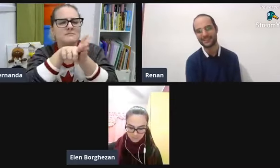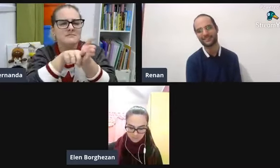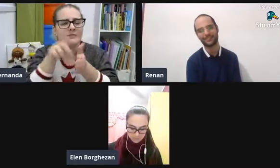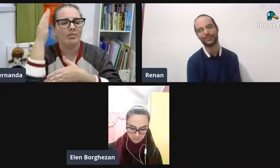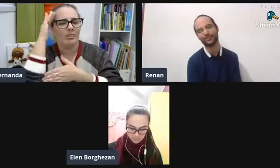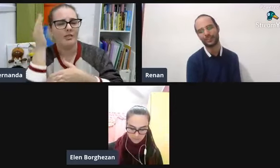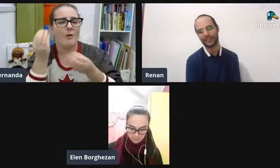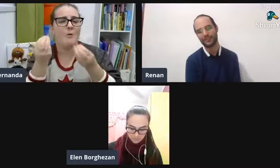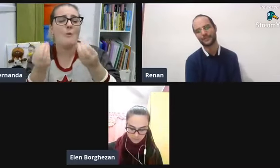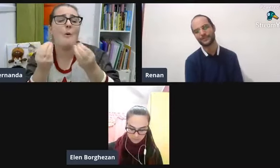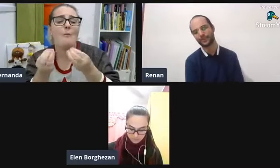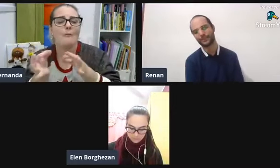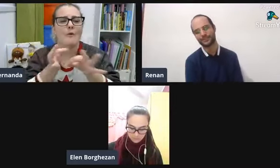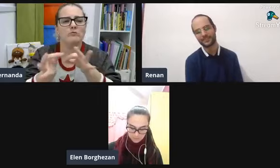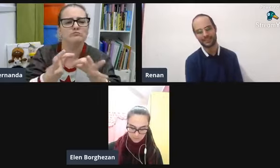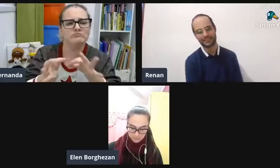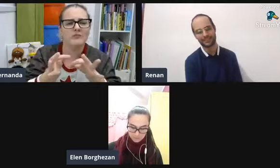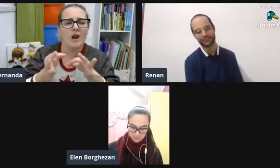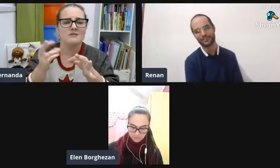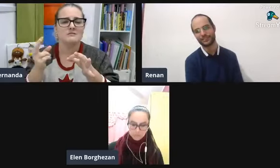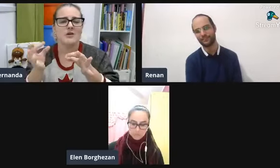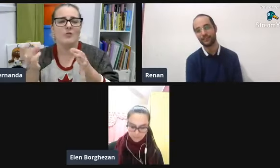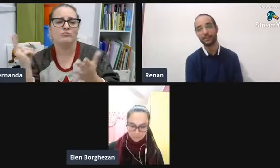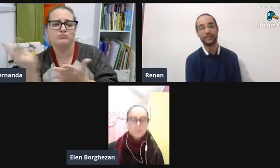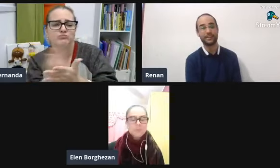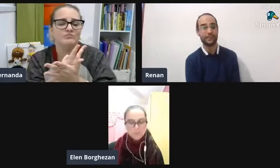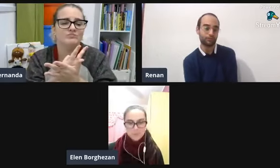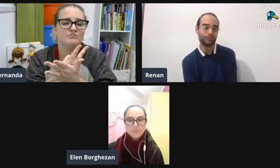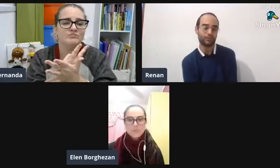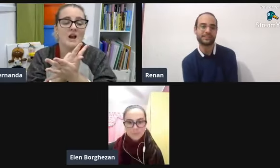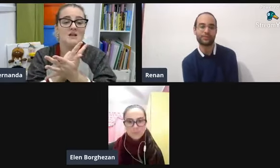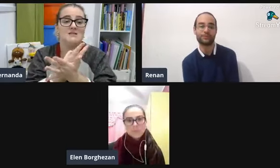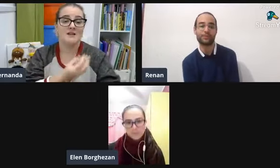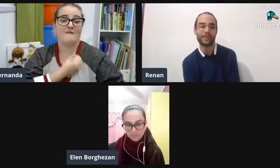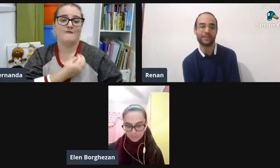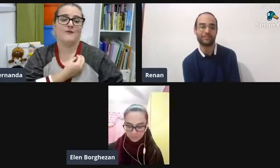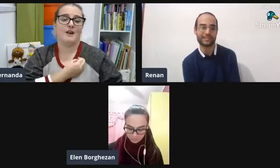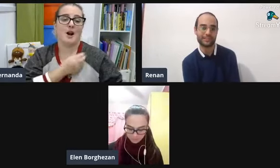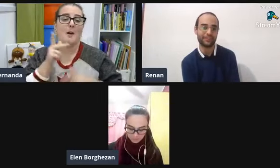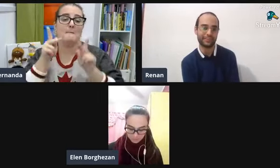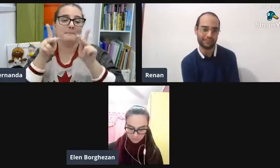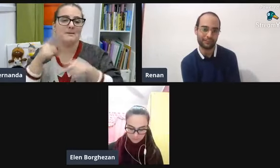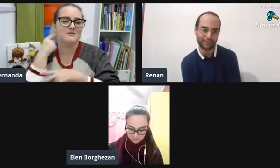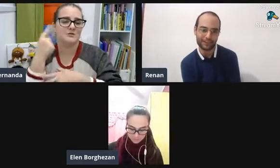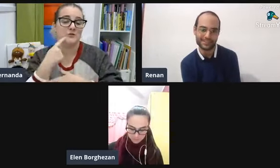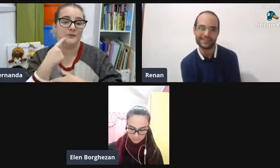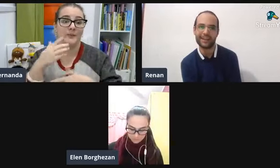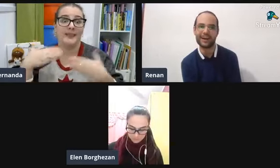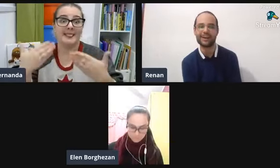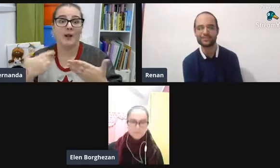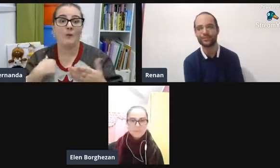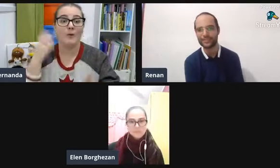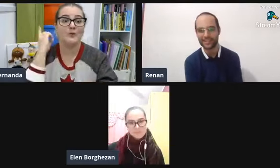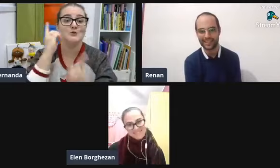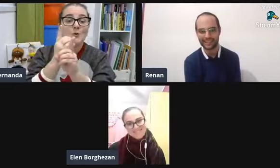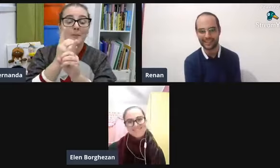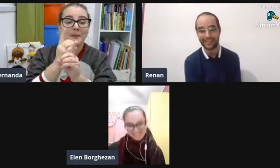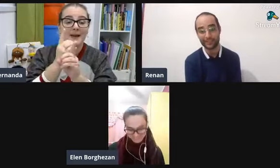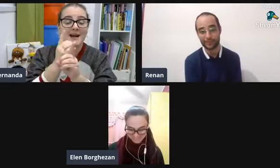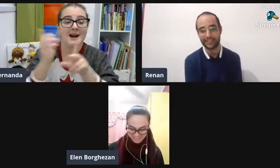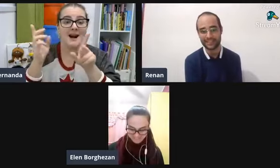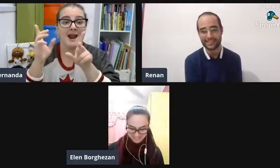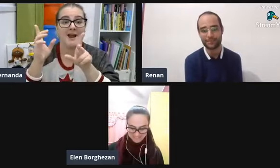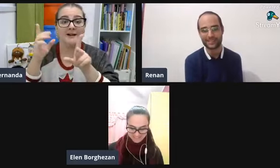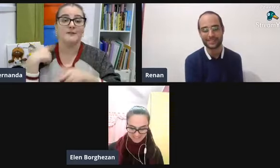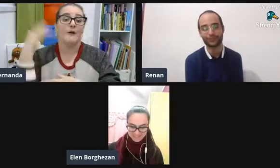cada vez mais a vida da pessoa com deficiência, tanto auditiva. E eu descobri através da Fernanda Falkowski a surdo-cegueira,